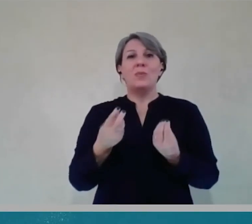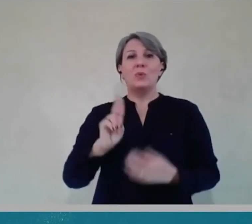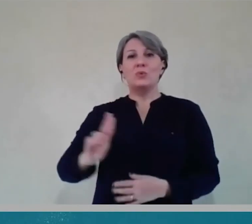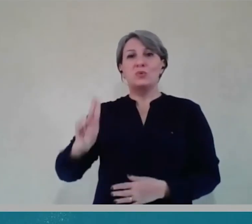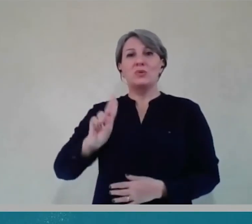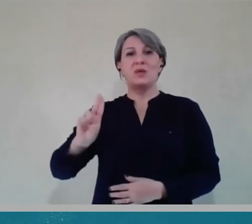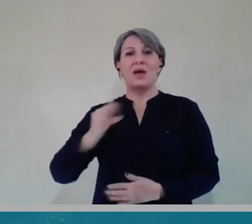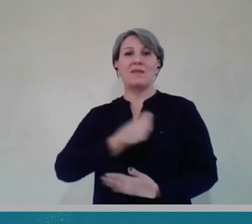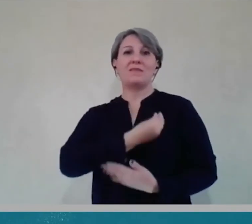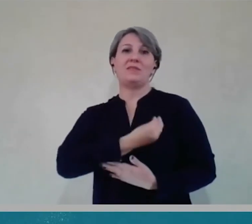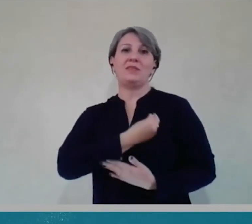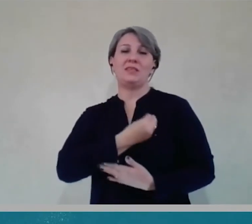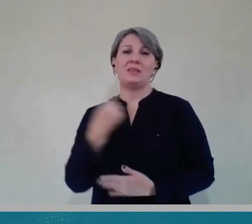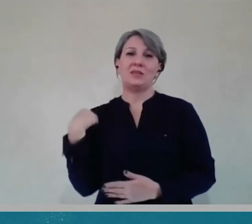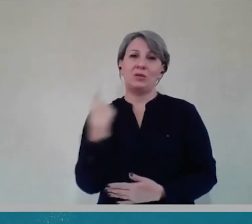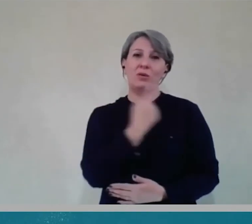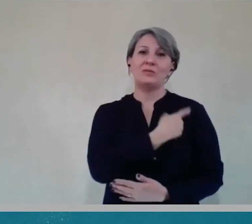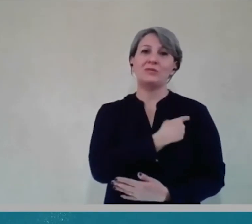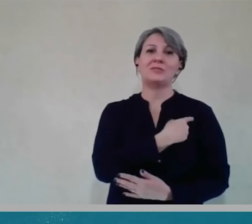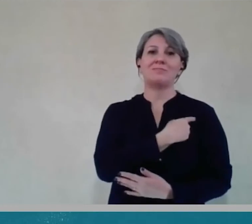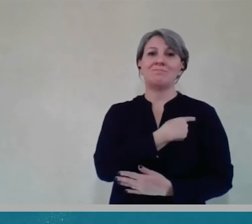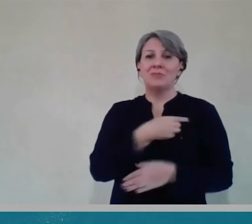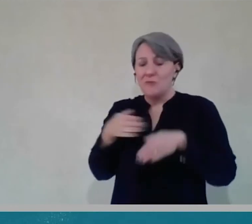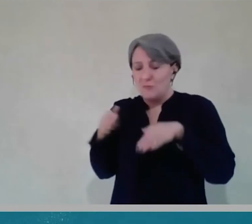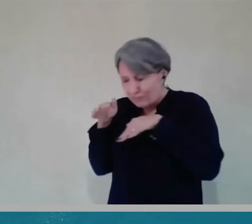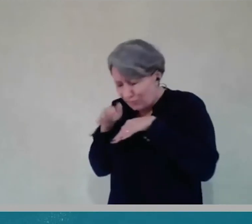e arrependidos de espírito.